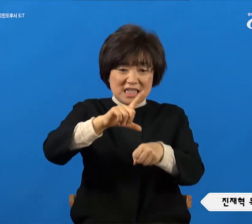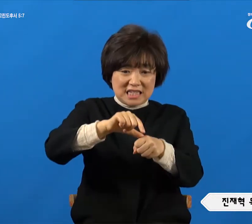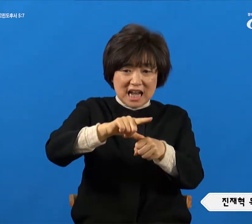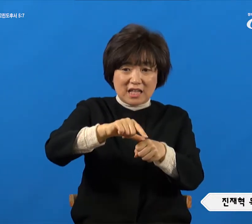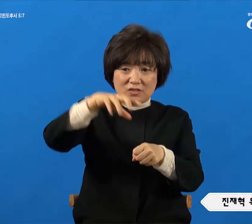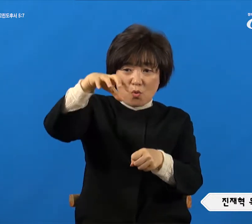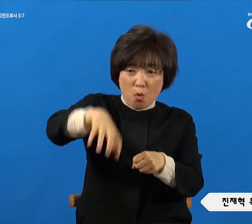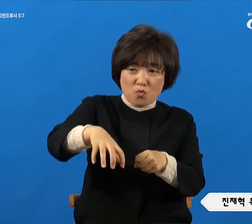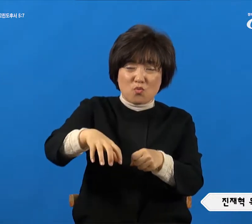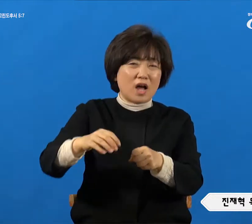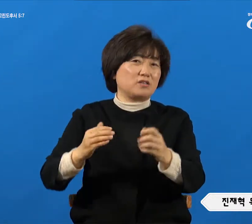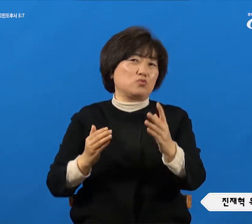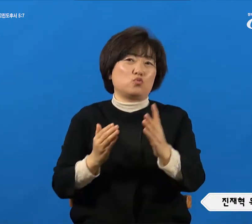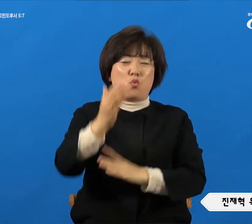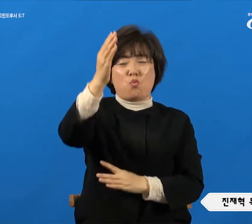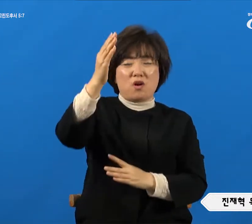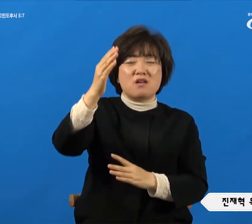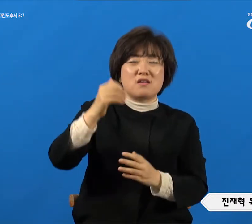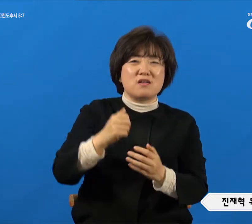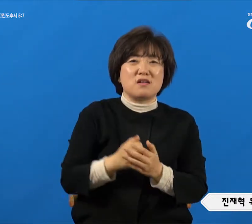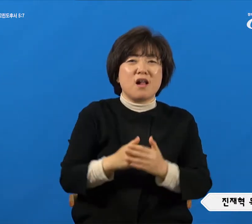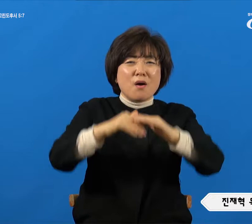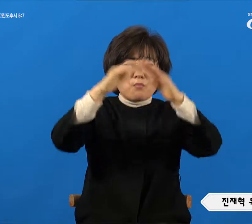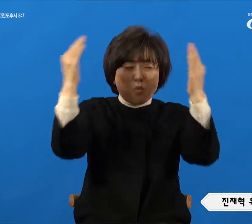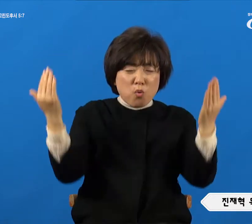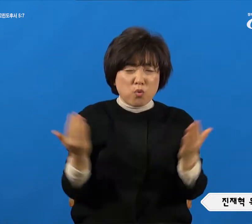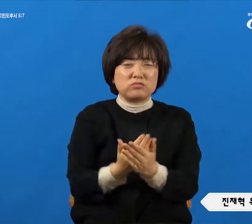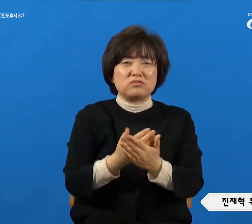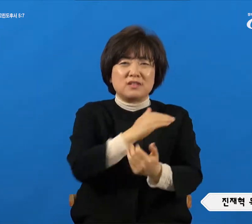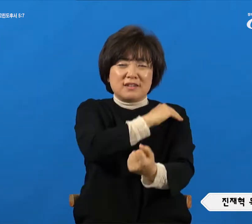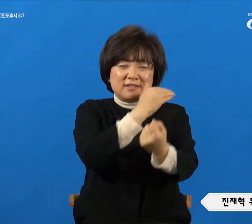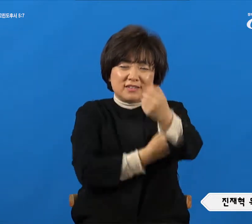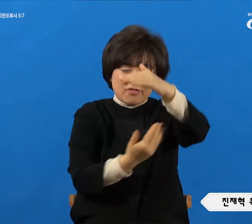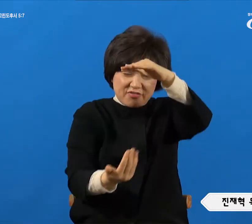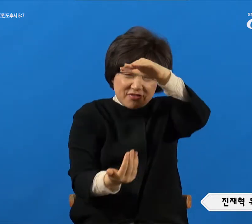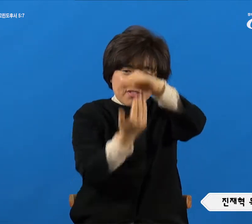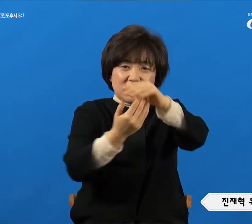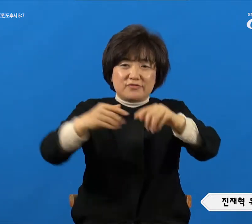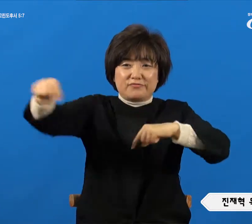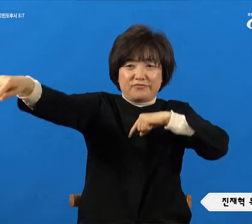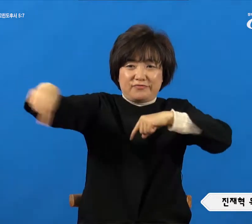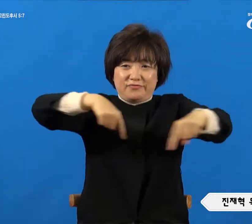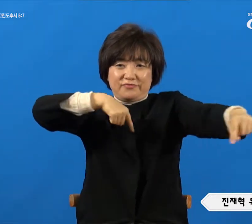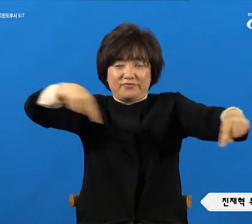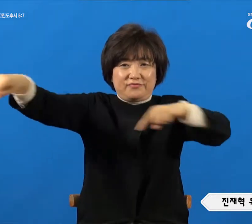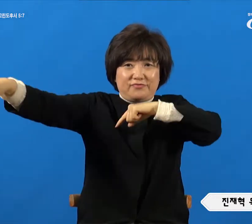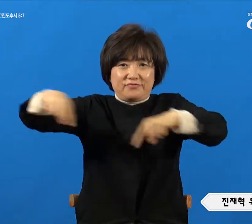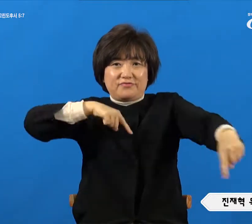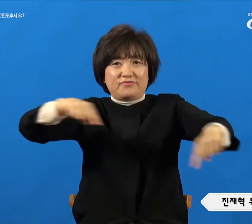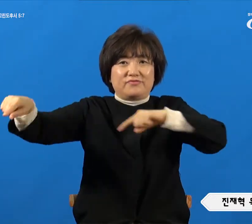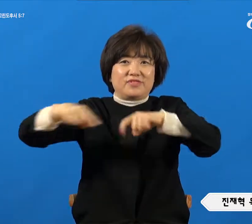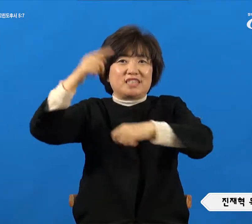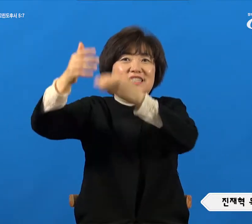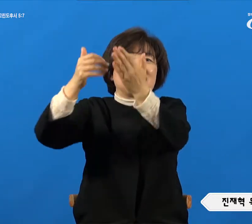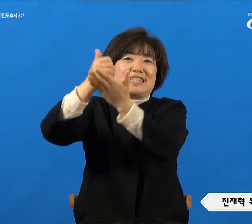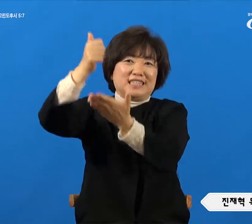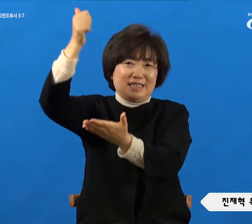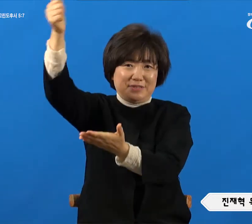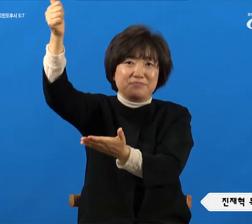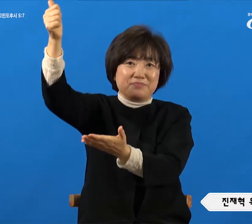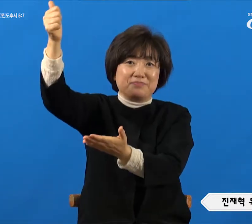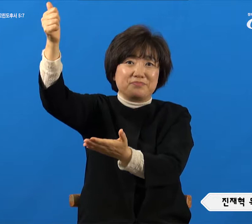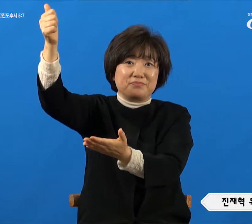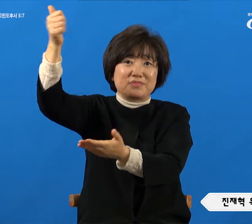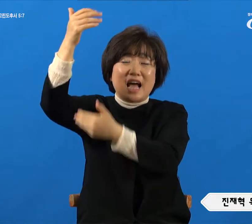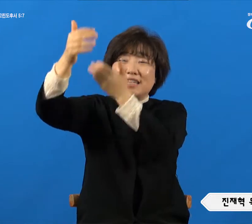시간과 공간을 초월하시고 모든 것들을 주관하시고 다스리시는 전능하신 하나님, 그